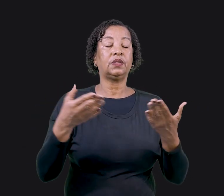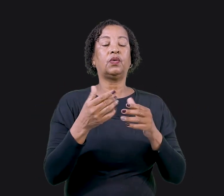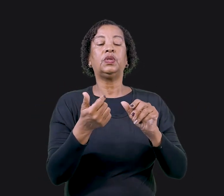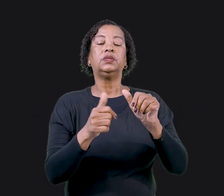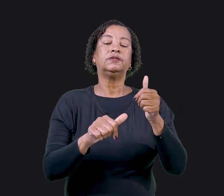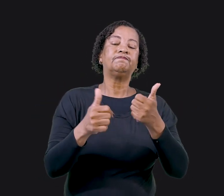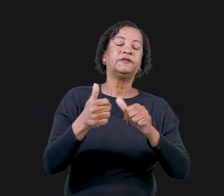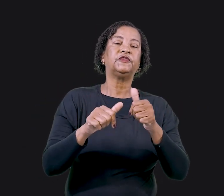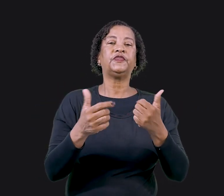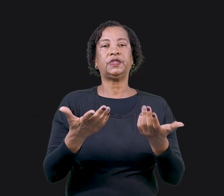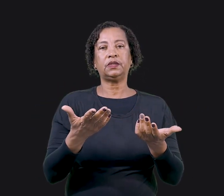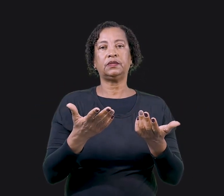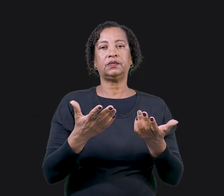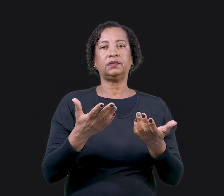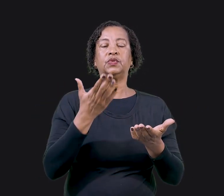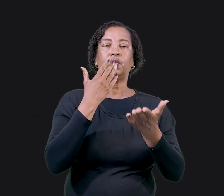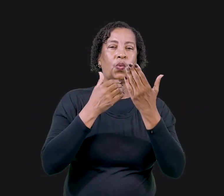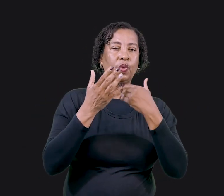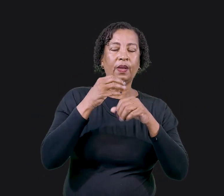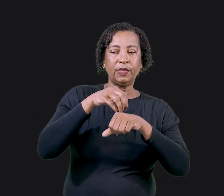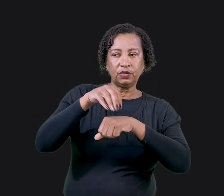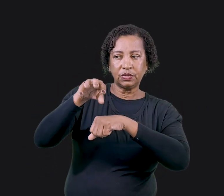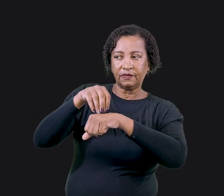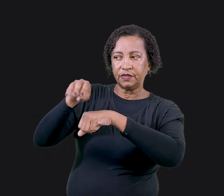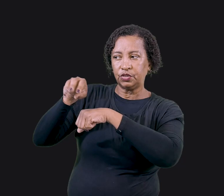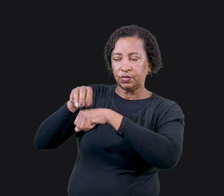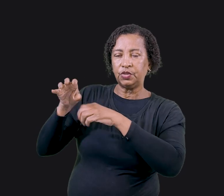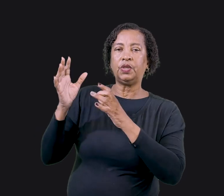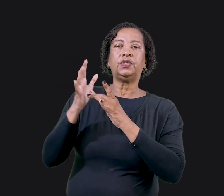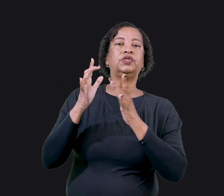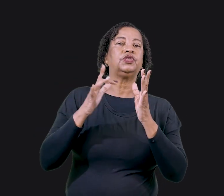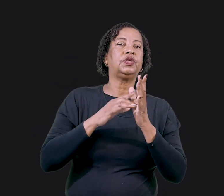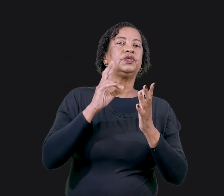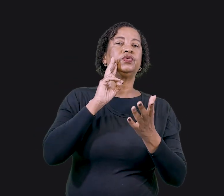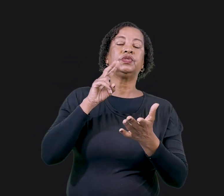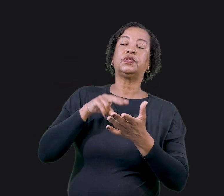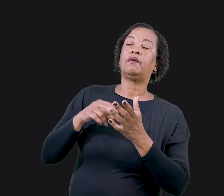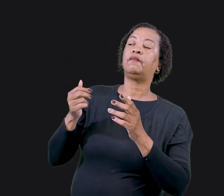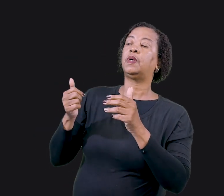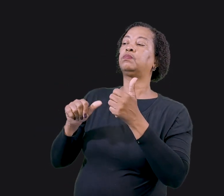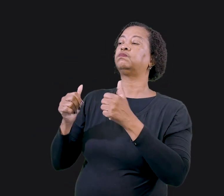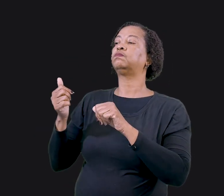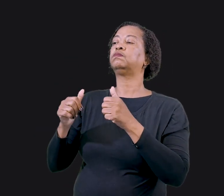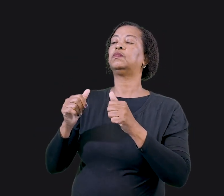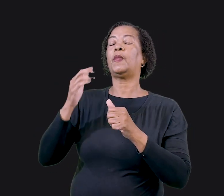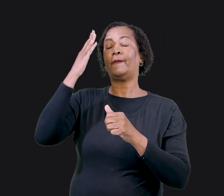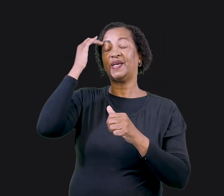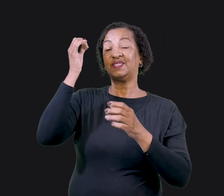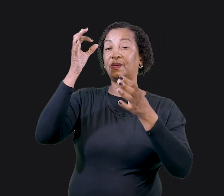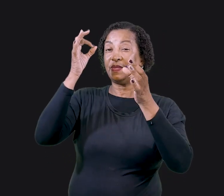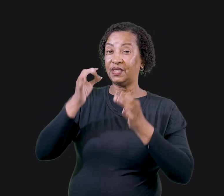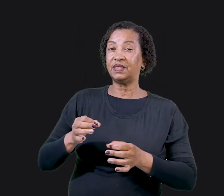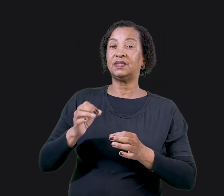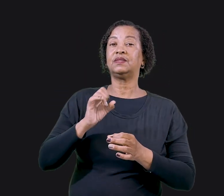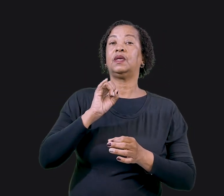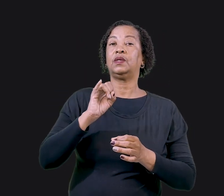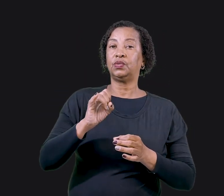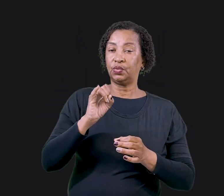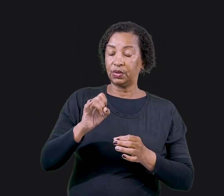agora estava supervisionando. Enquanto o alimento estava sendo distribuído, Jesus estava lá, supervisionando, para ter certeza de que